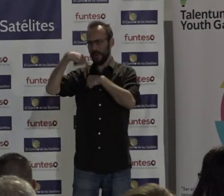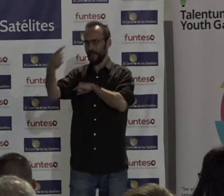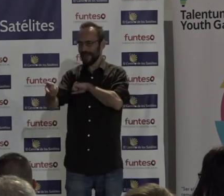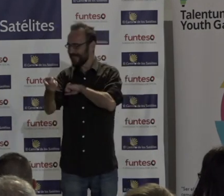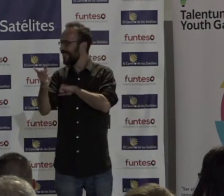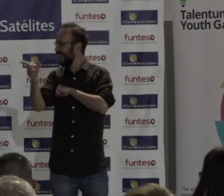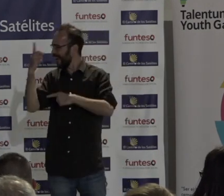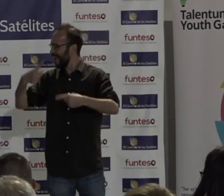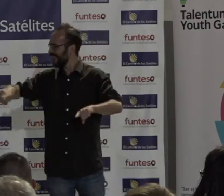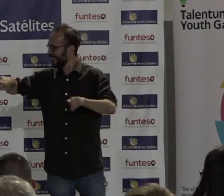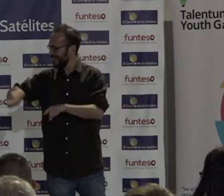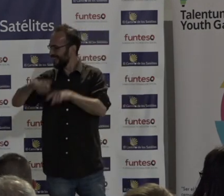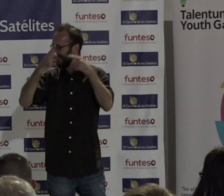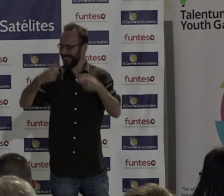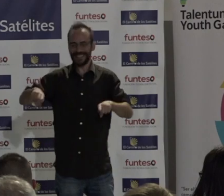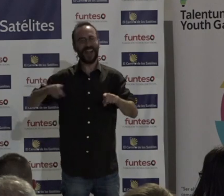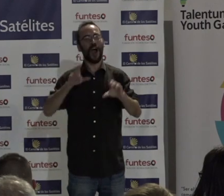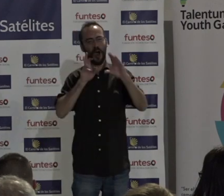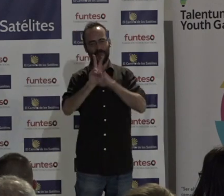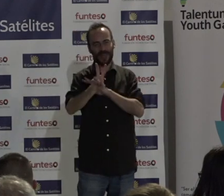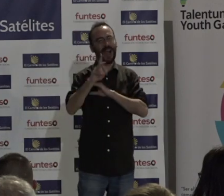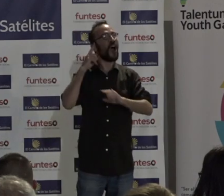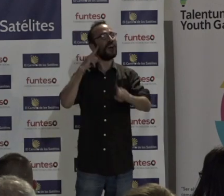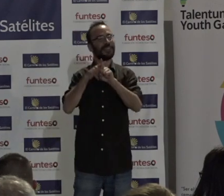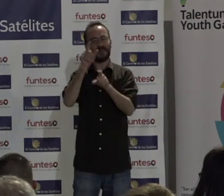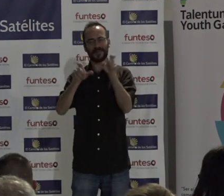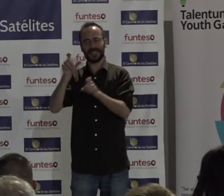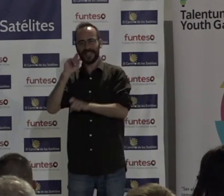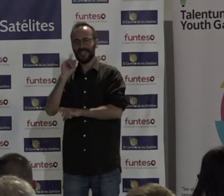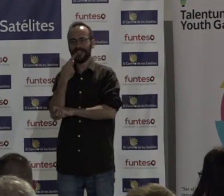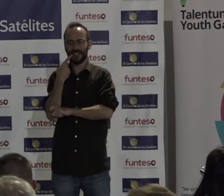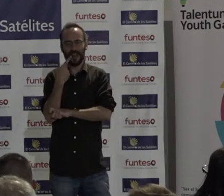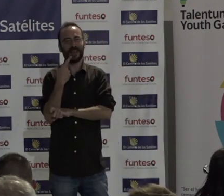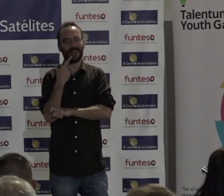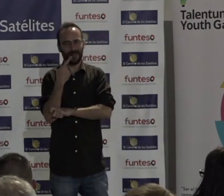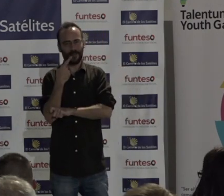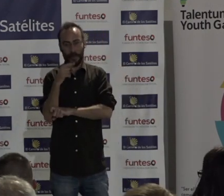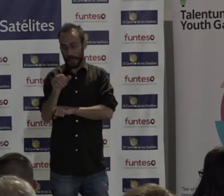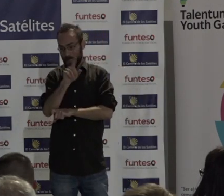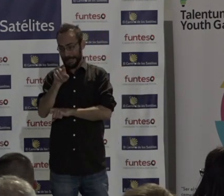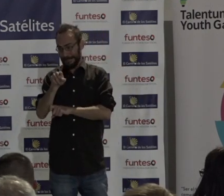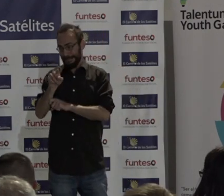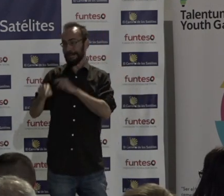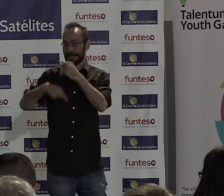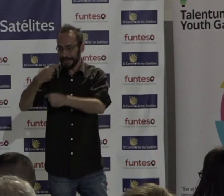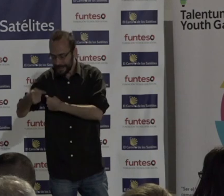en Madrid también, con Comunicados, un concierto para sordos. Entonces, ahí nos